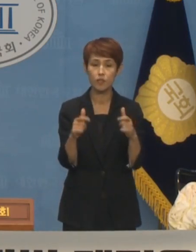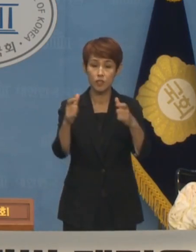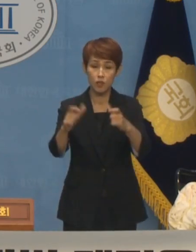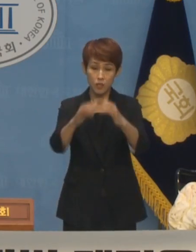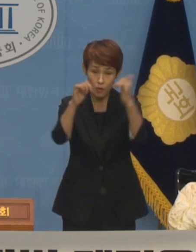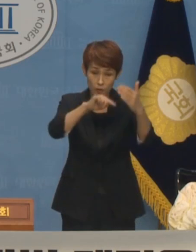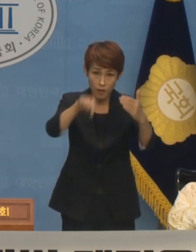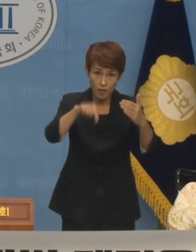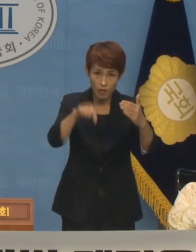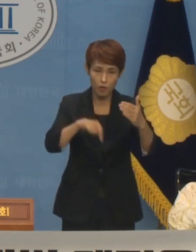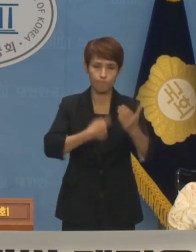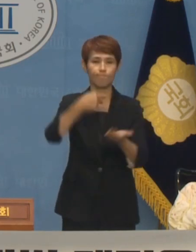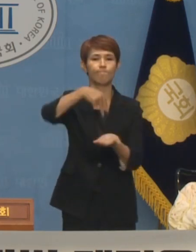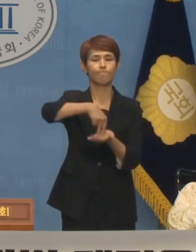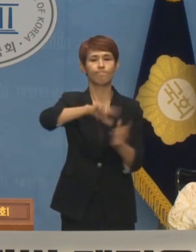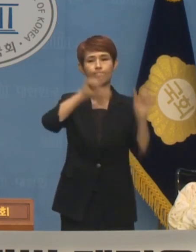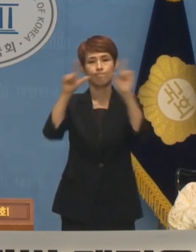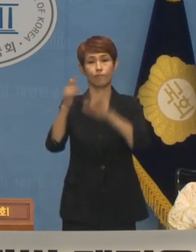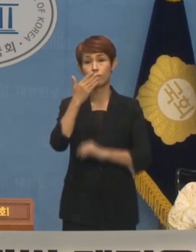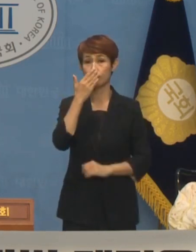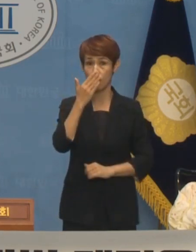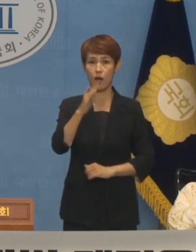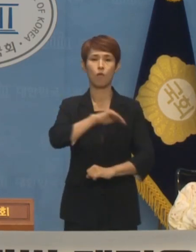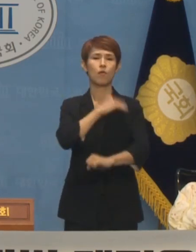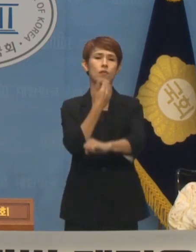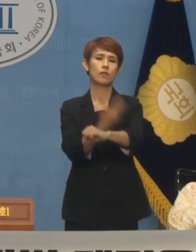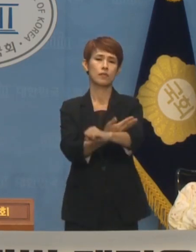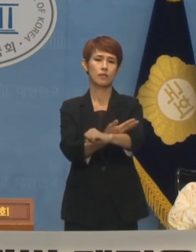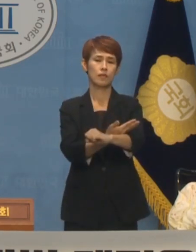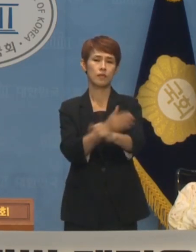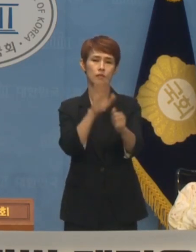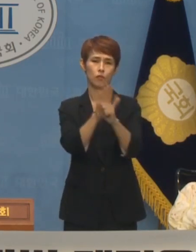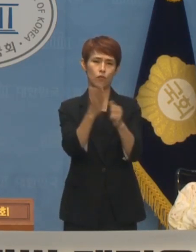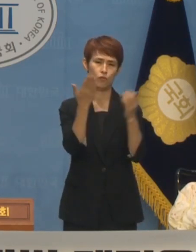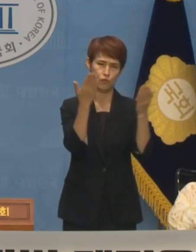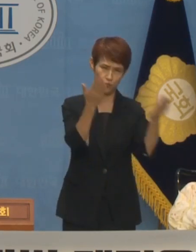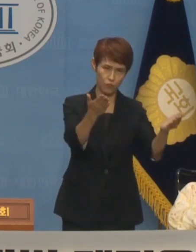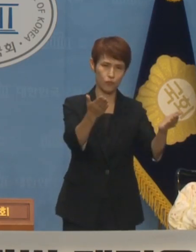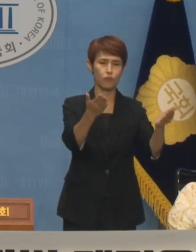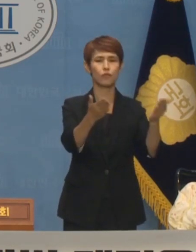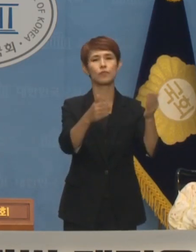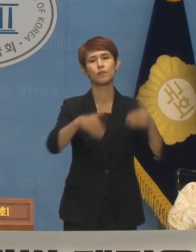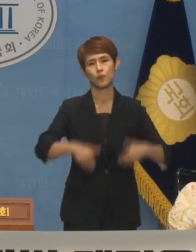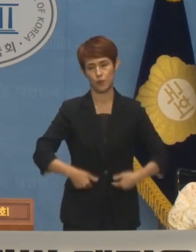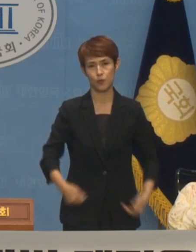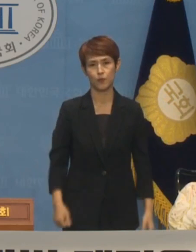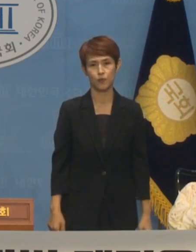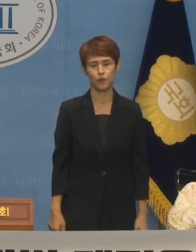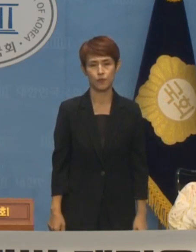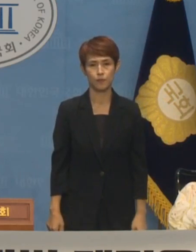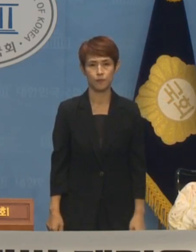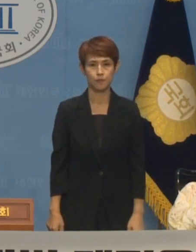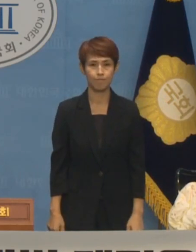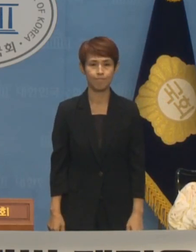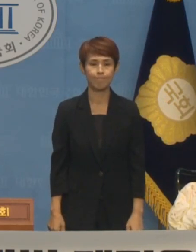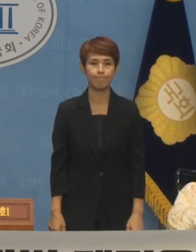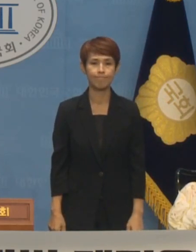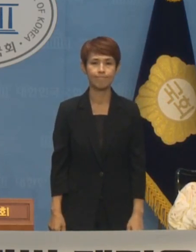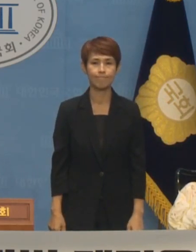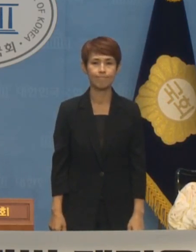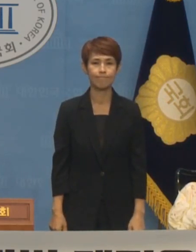기반으로 자립적으로 살아갈 수 있는 권리를 지원하는 기준이 되어야 한다.